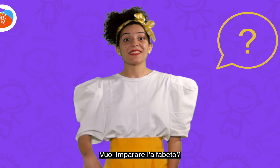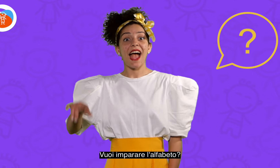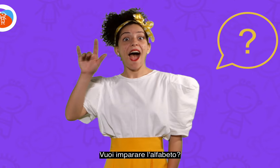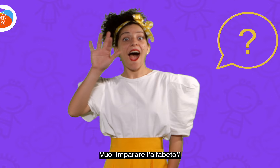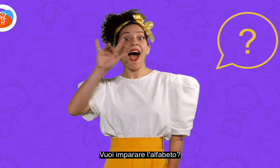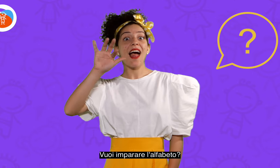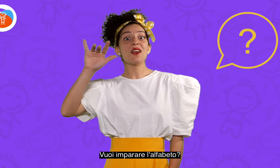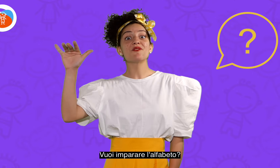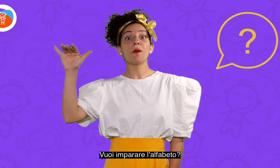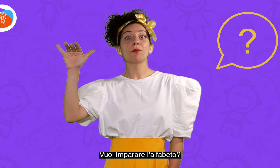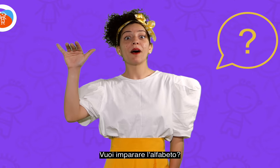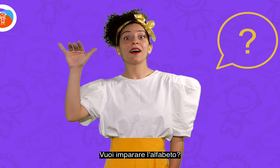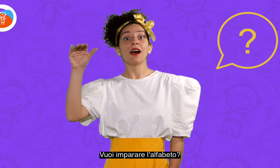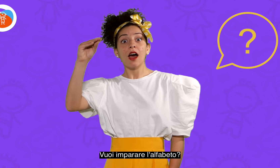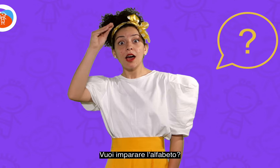Vuoi imparare l'alfabeto?